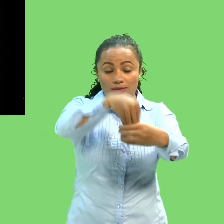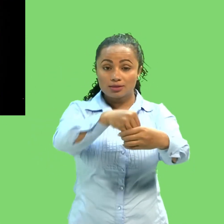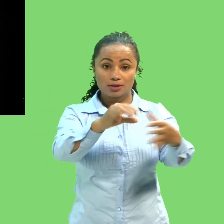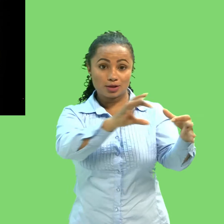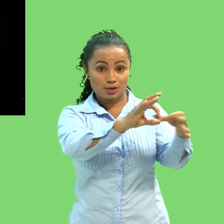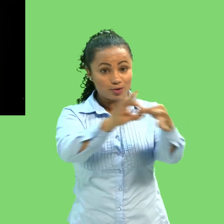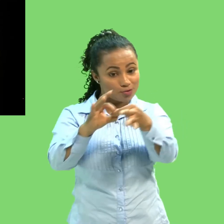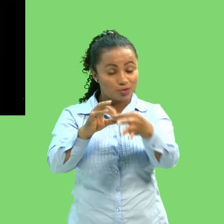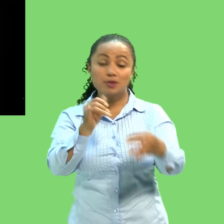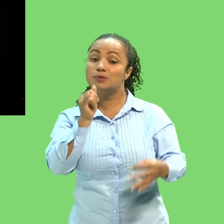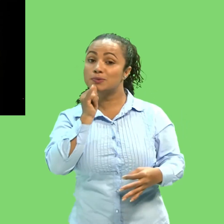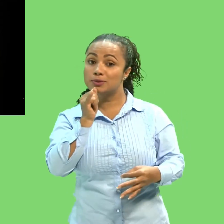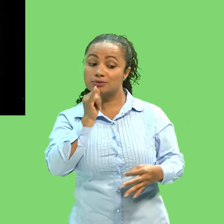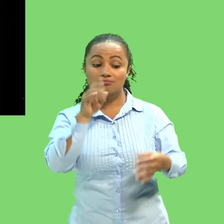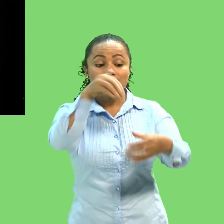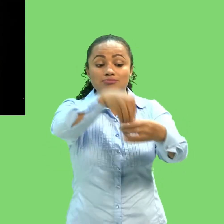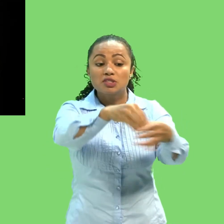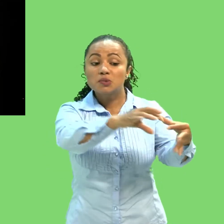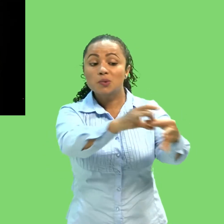da sala de aula.